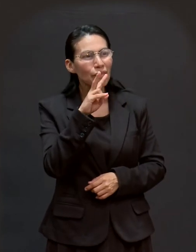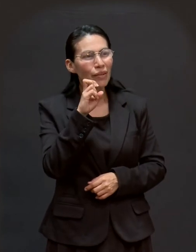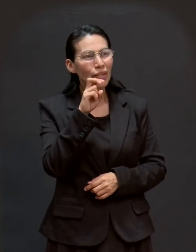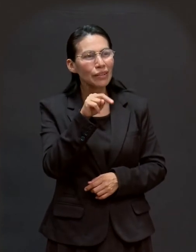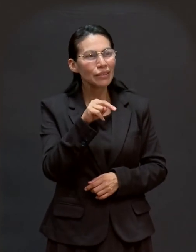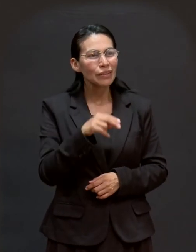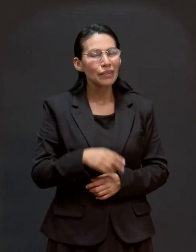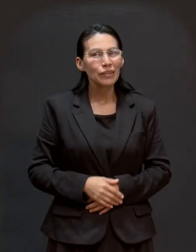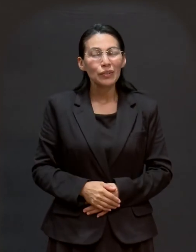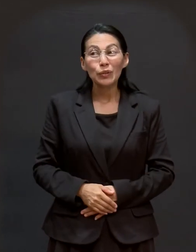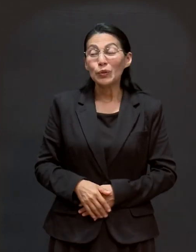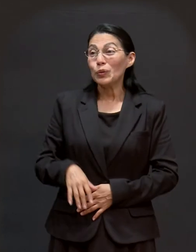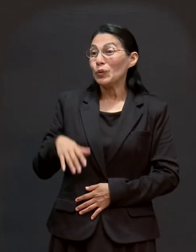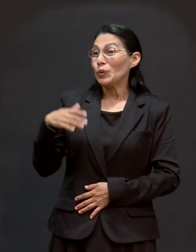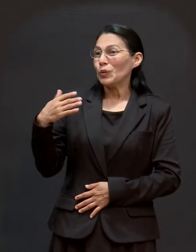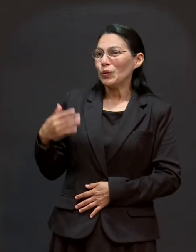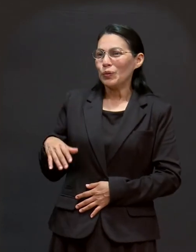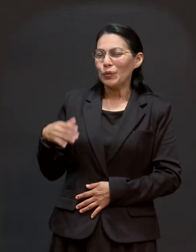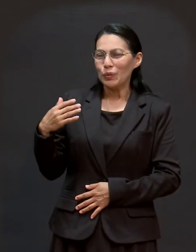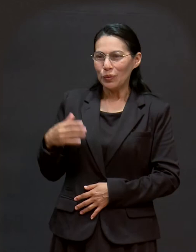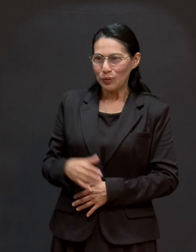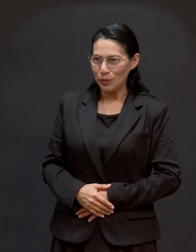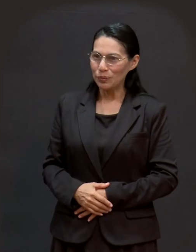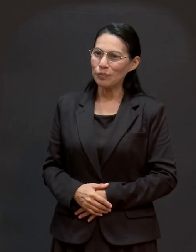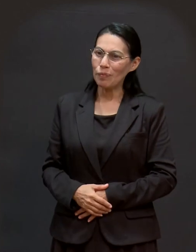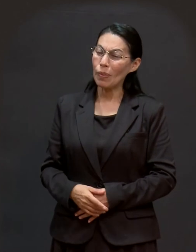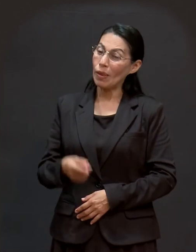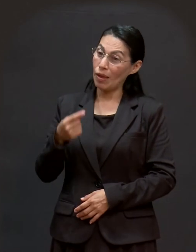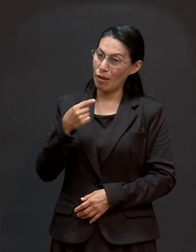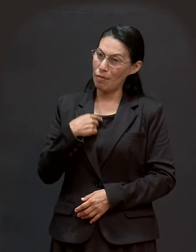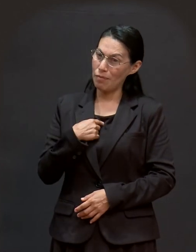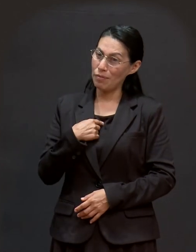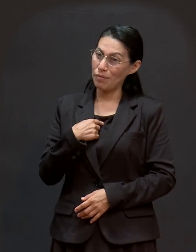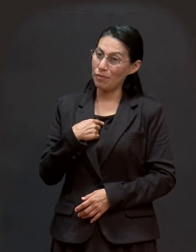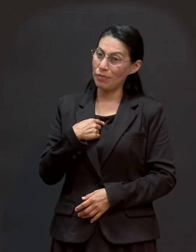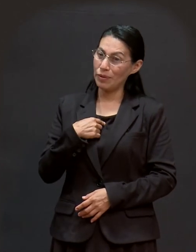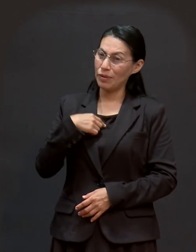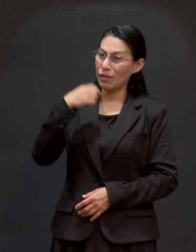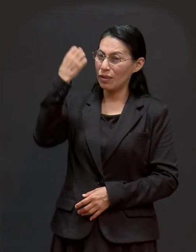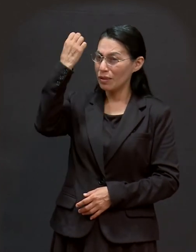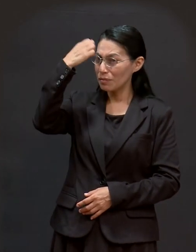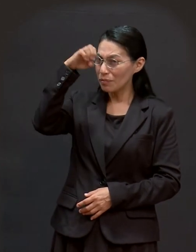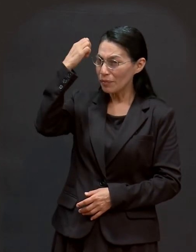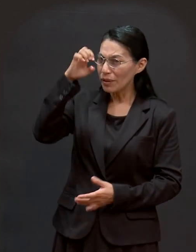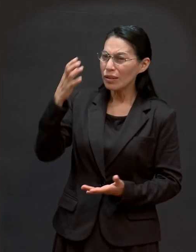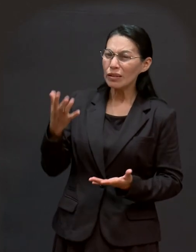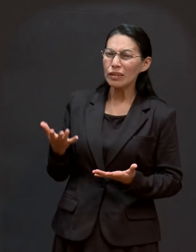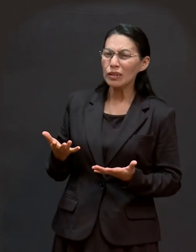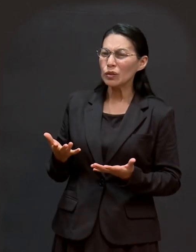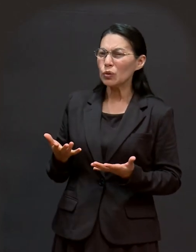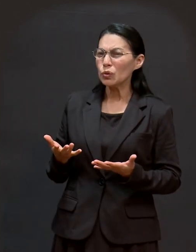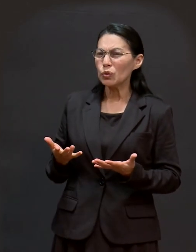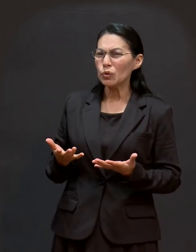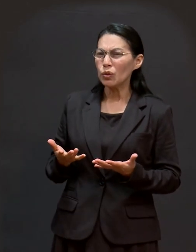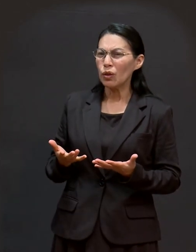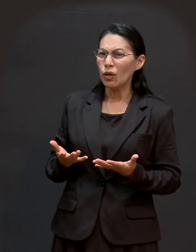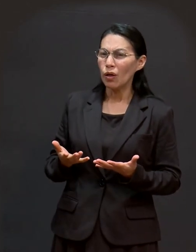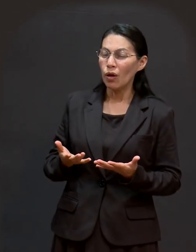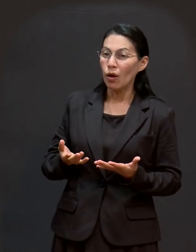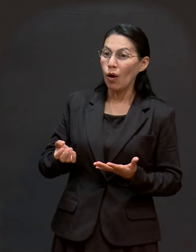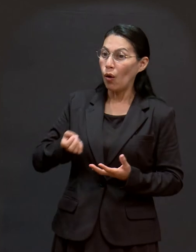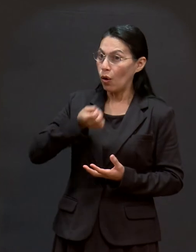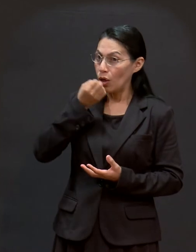buster iván mejía la oración es para mí la experiencia de encontrar